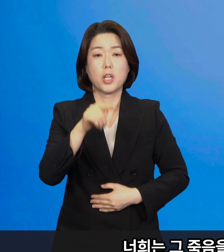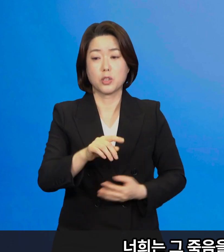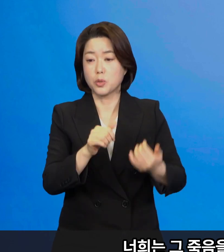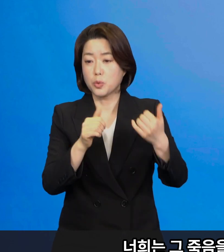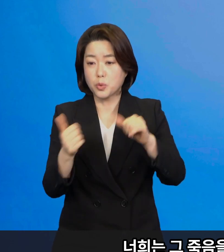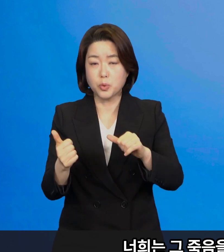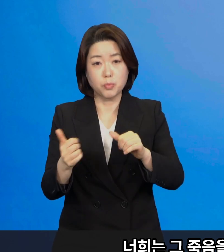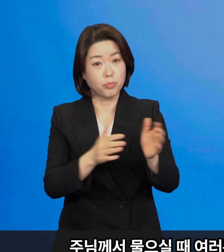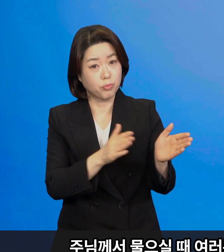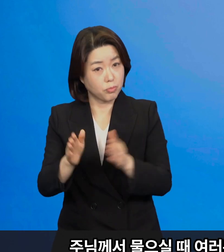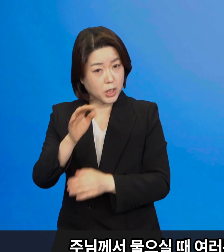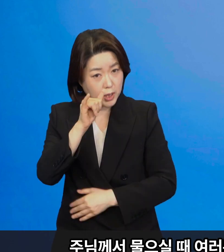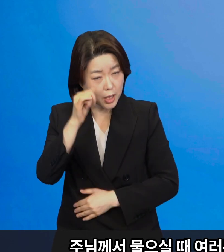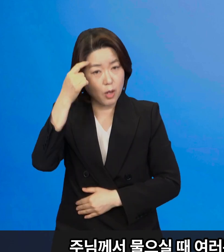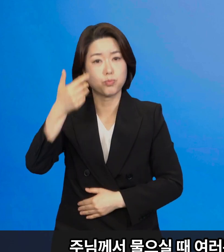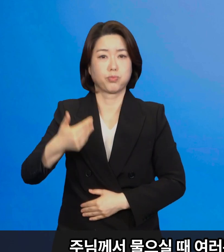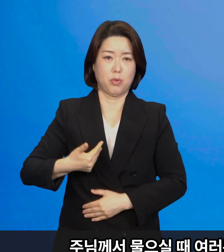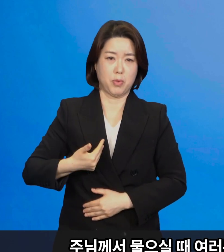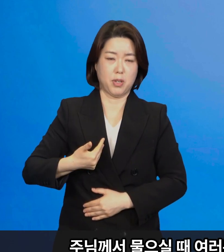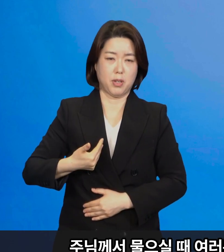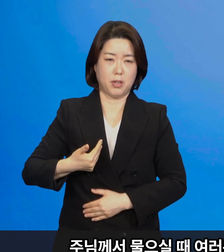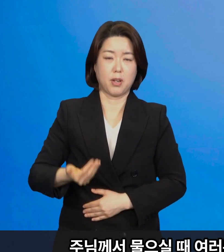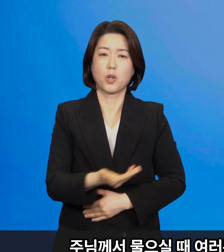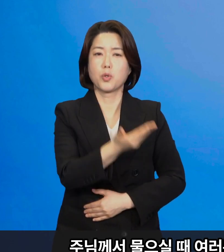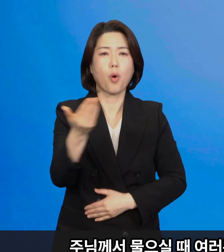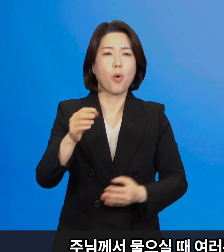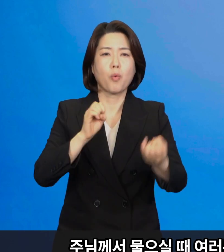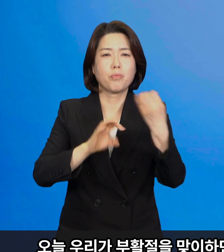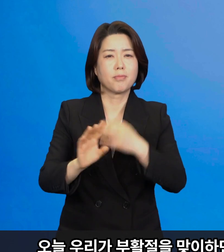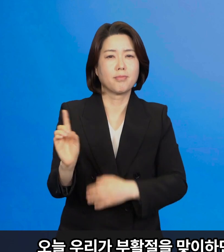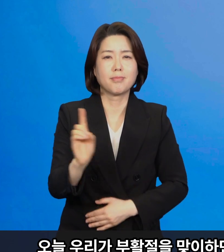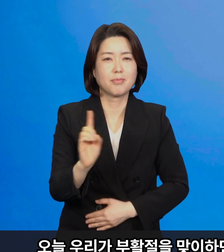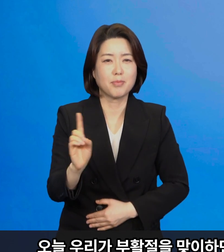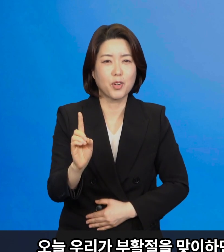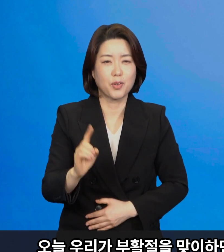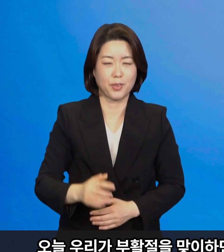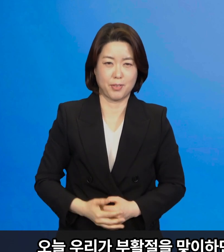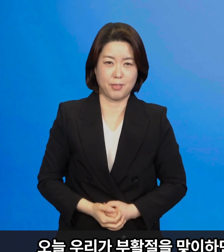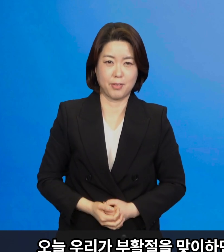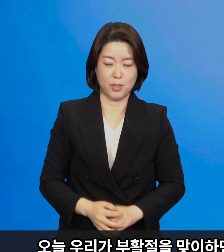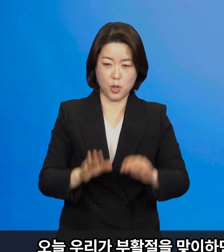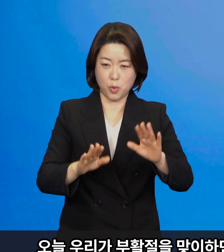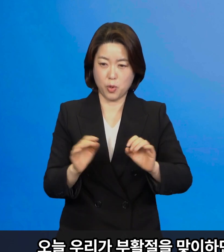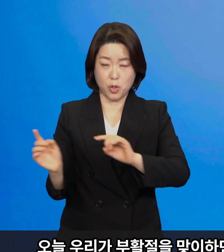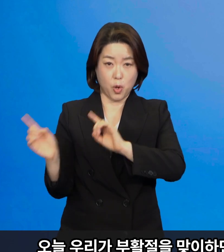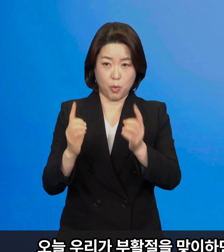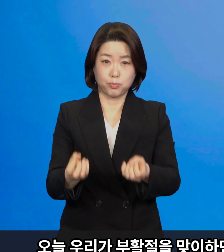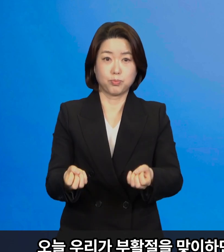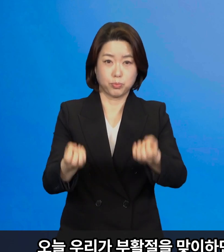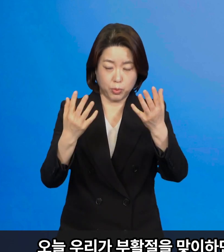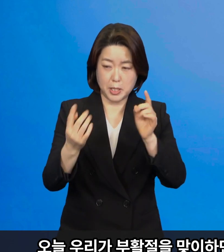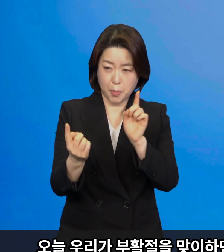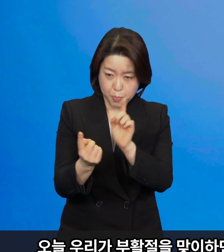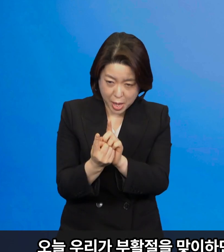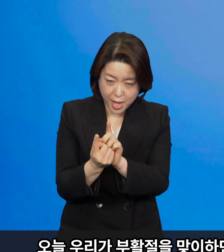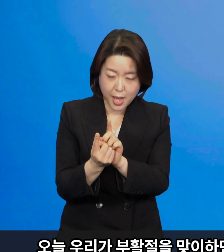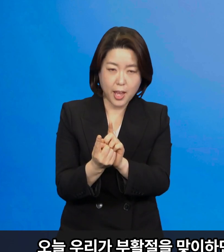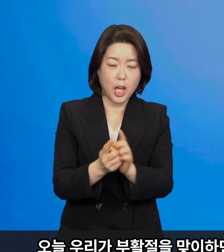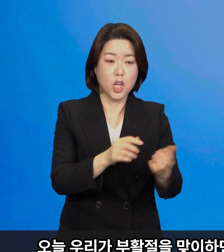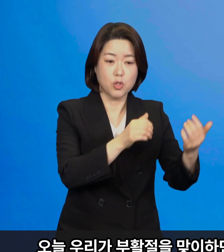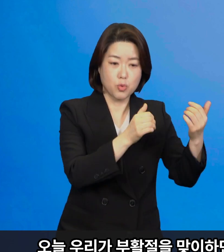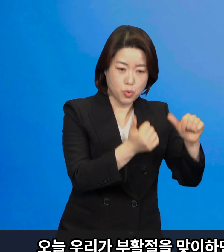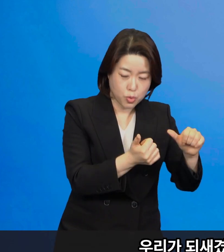준비하였느냐? 라고 주님께서 물으실 때 여러분은 어떻게 대답하시겠습니까? 자, 오늘 우리가 부활절을 맞이하면서 죽음과 부활에